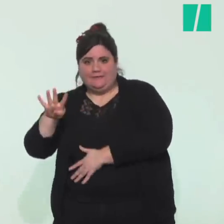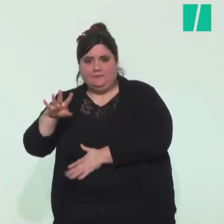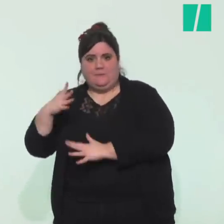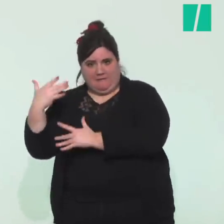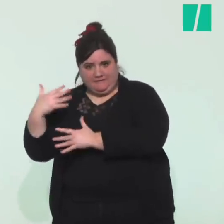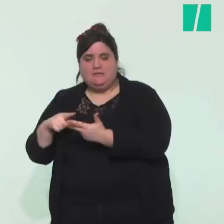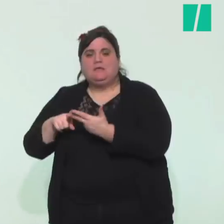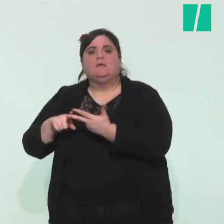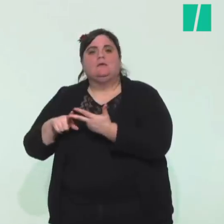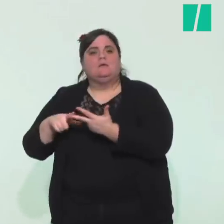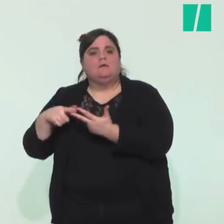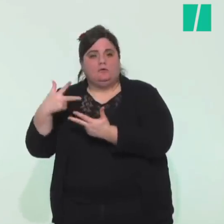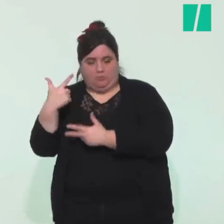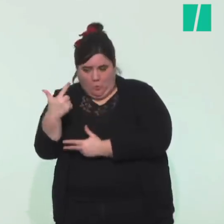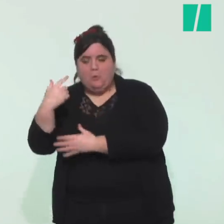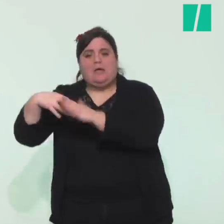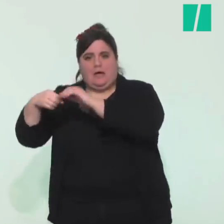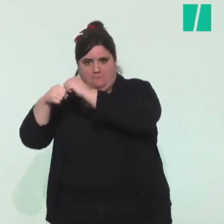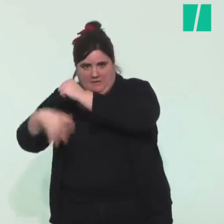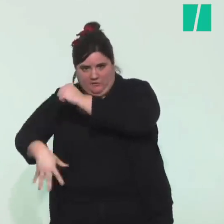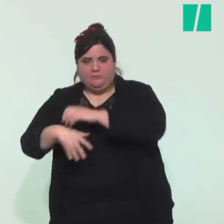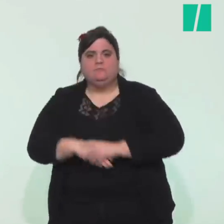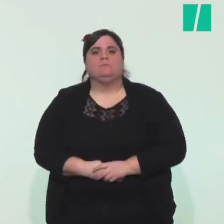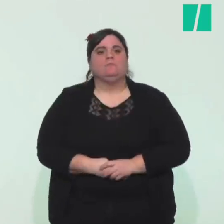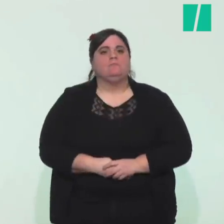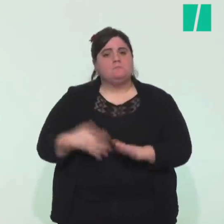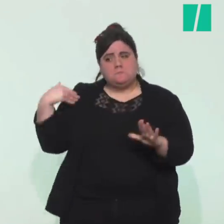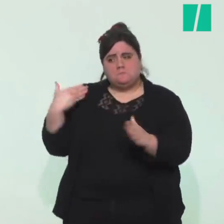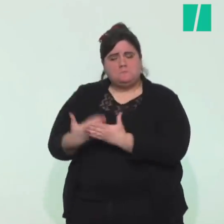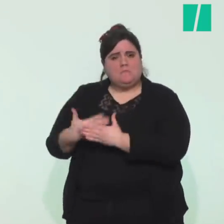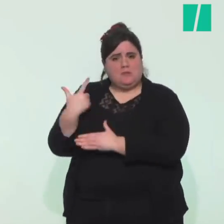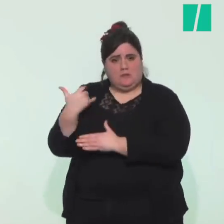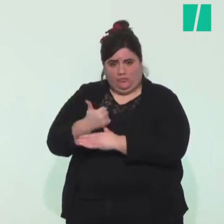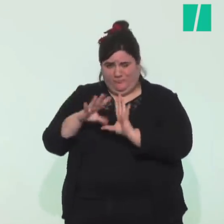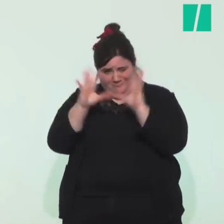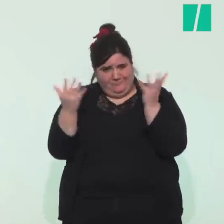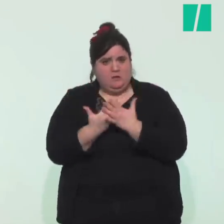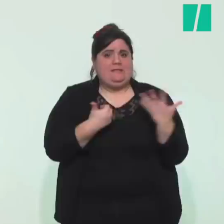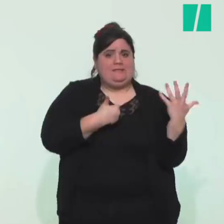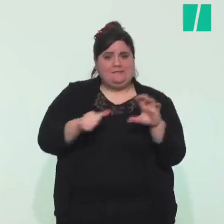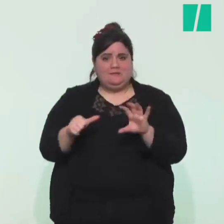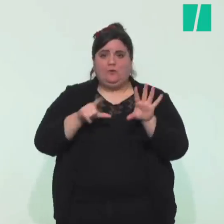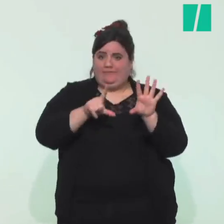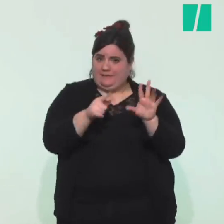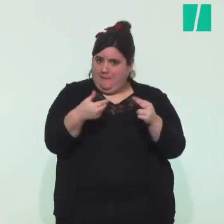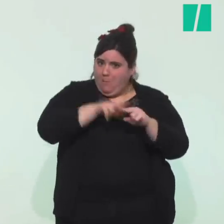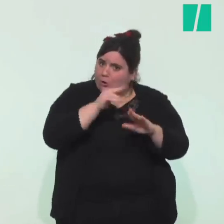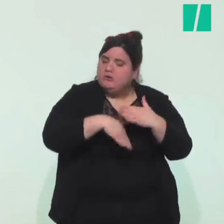Mayotte. Dans les dernières 24 heures, un total de 607 décès a été enregistré en milieu